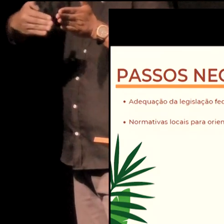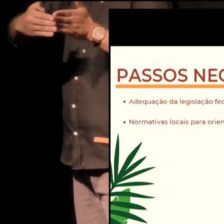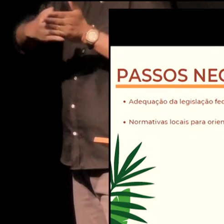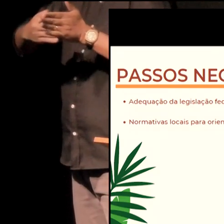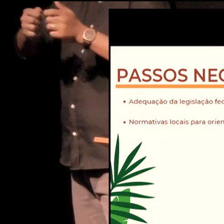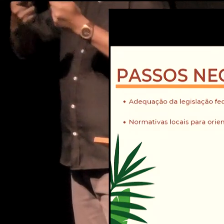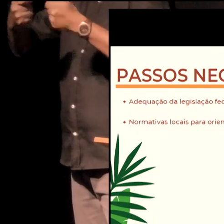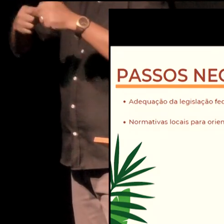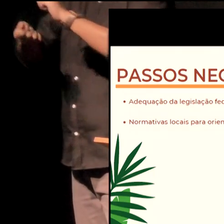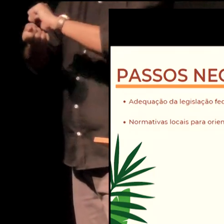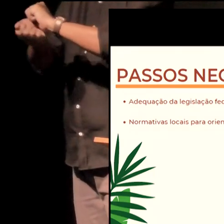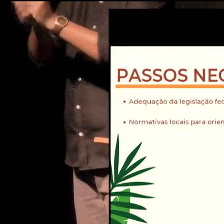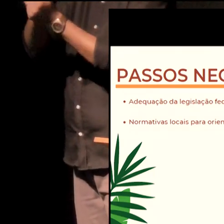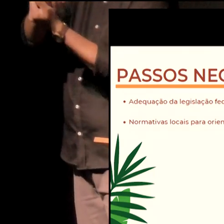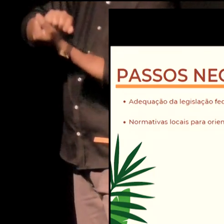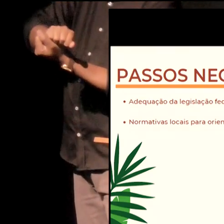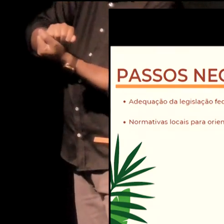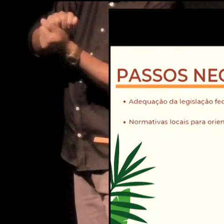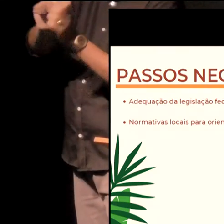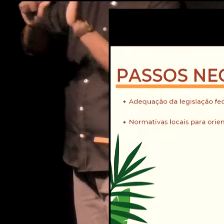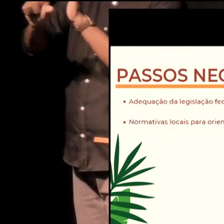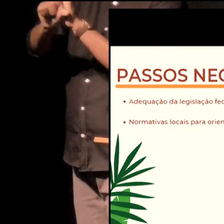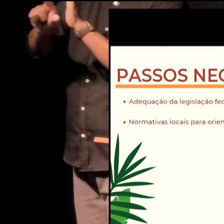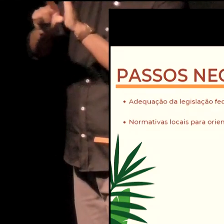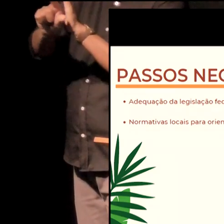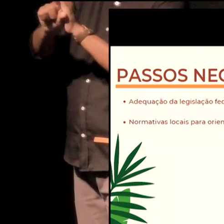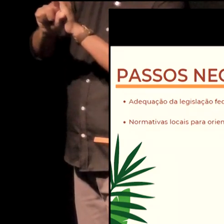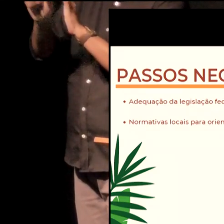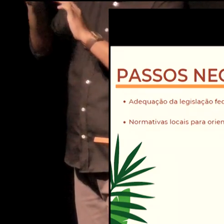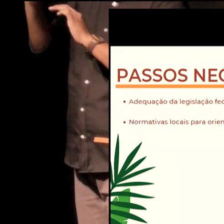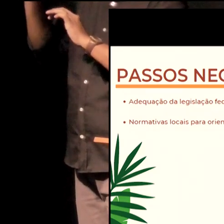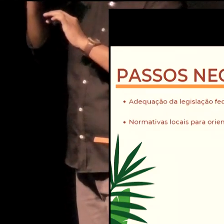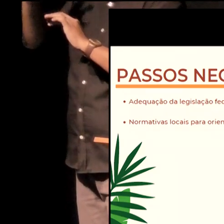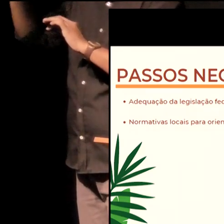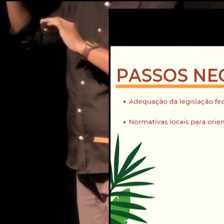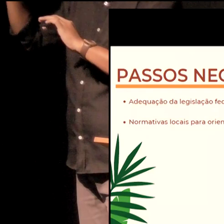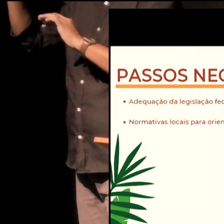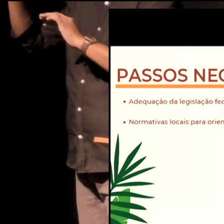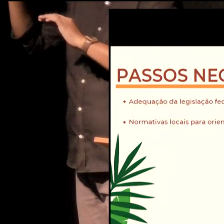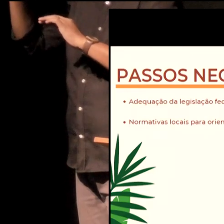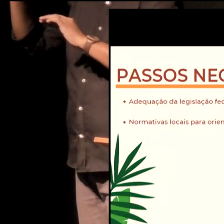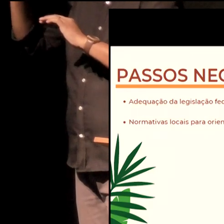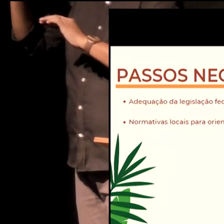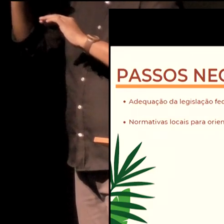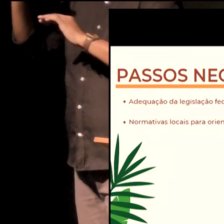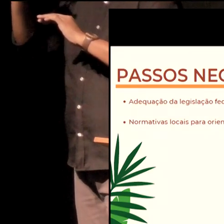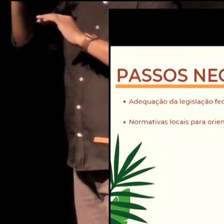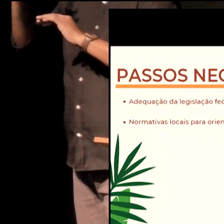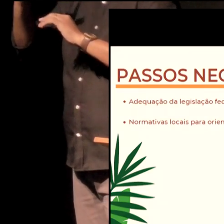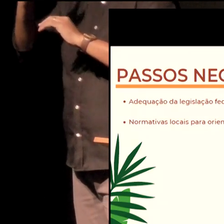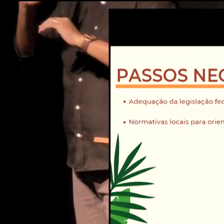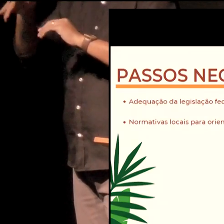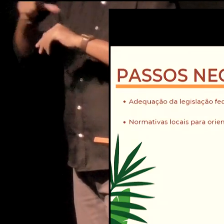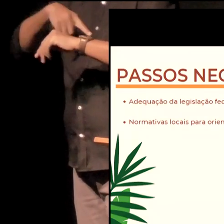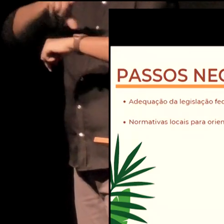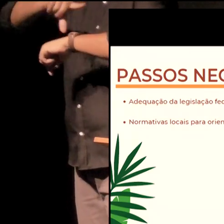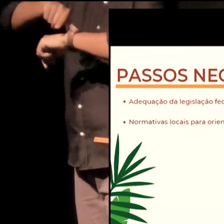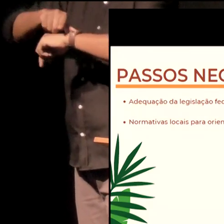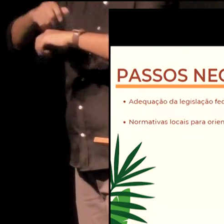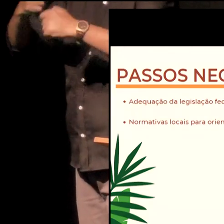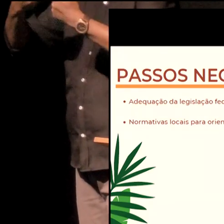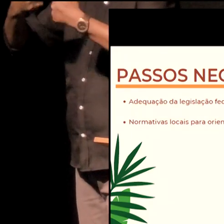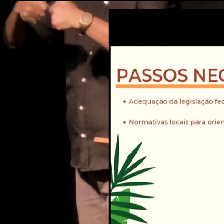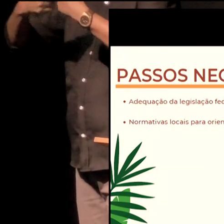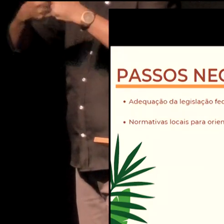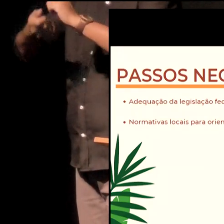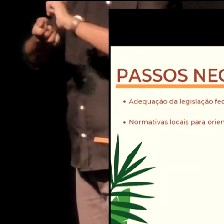né dessa resolução que a Silvia falou que já tem um tempo né de repente pode ser alterada né e ampliar Mas